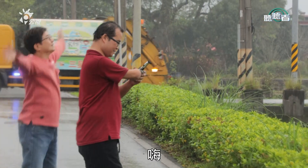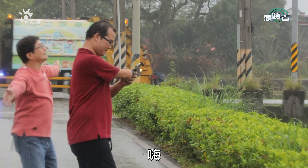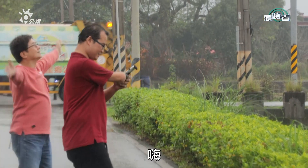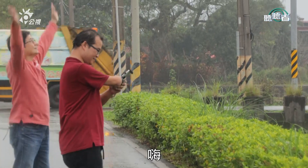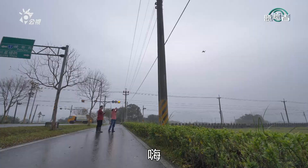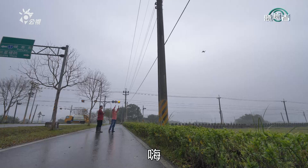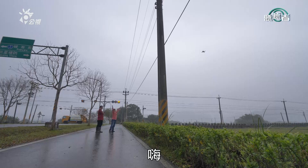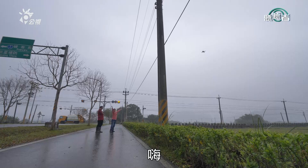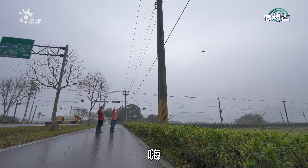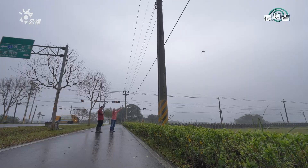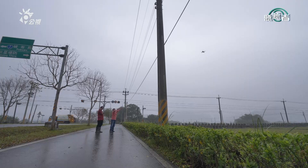嗨，